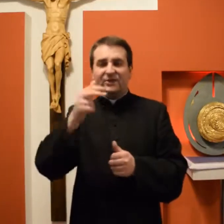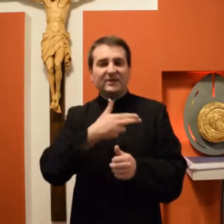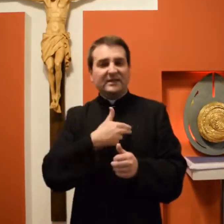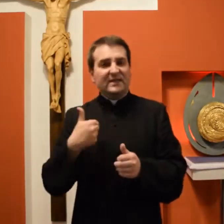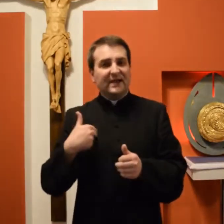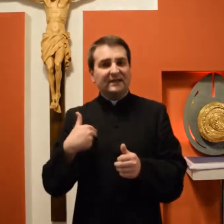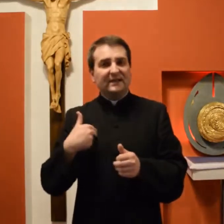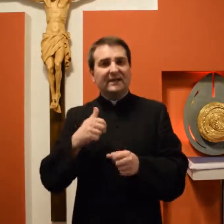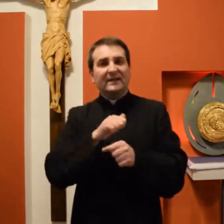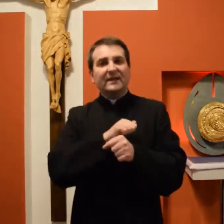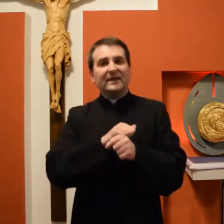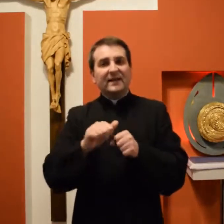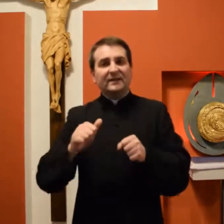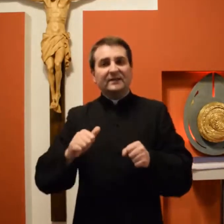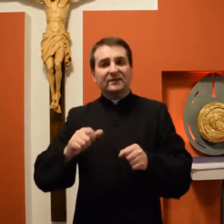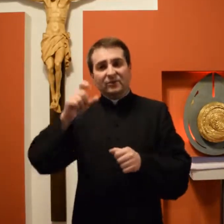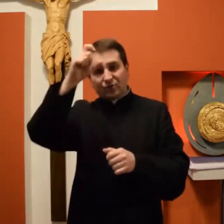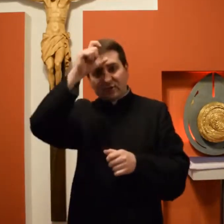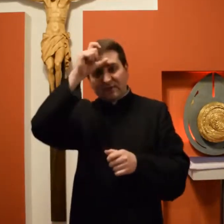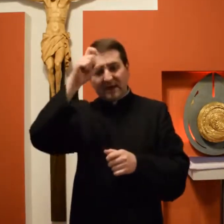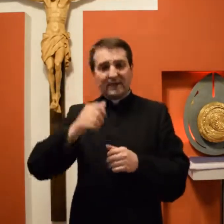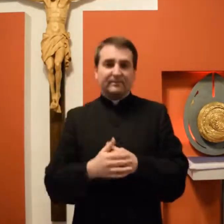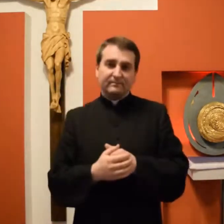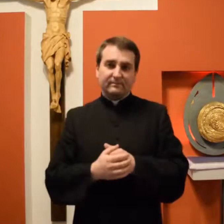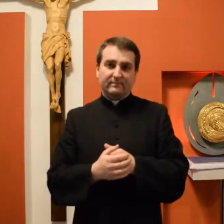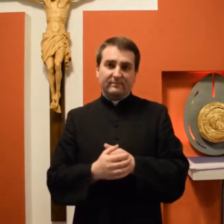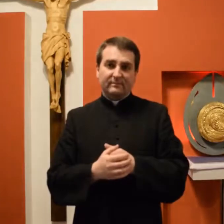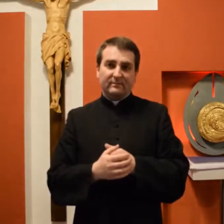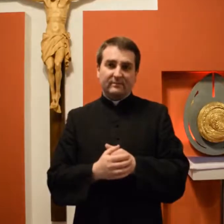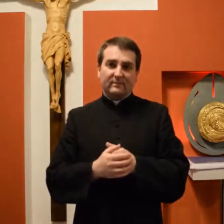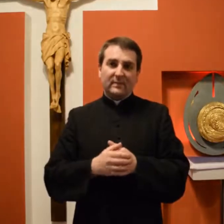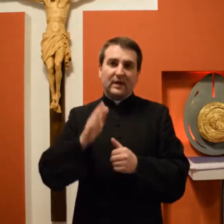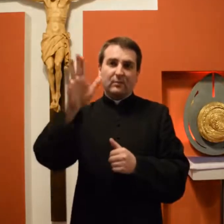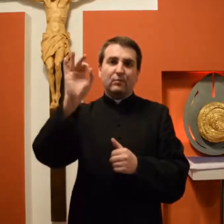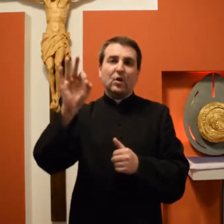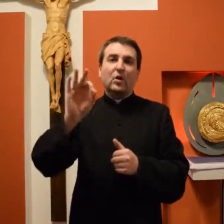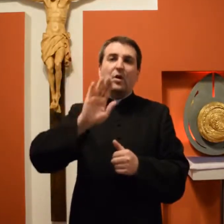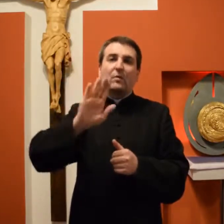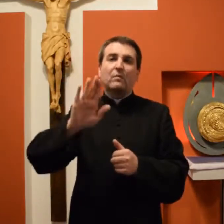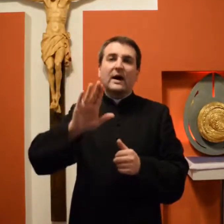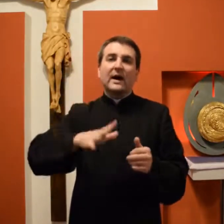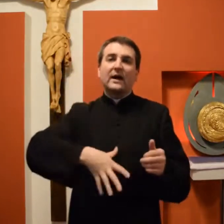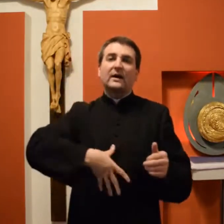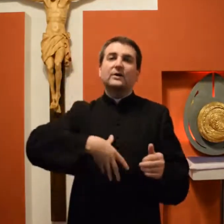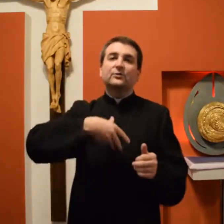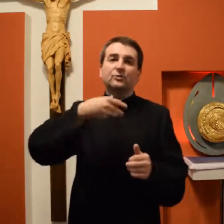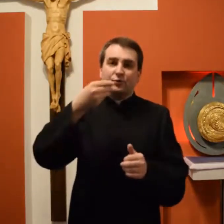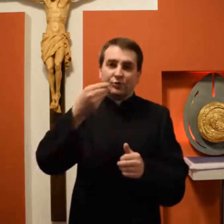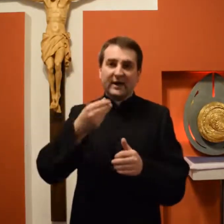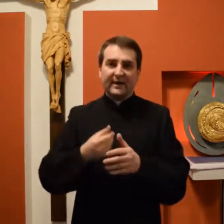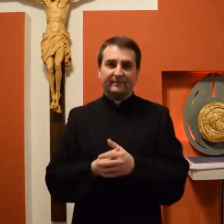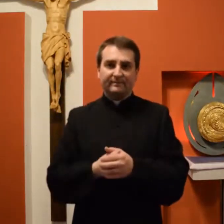Każdy z nas jest człowiekiem, bo ma duszę.